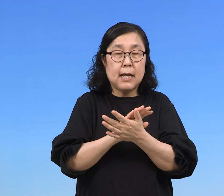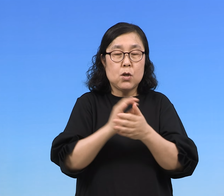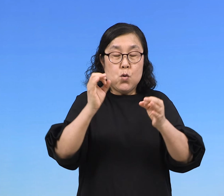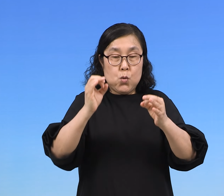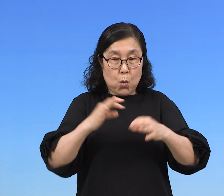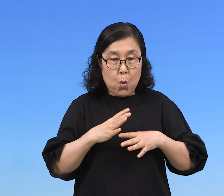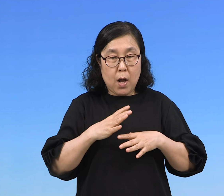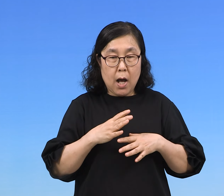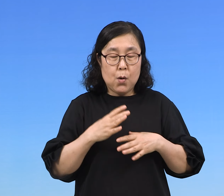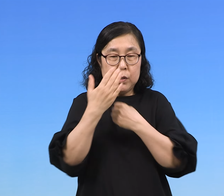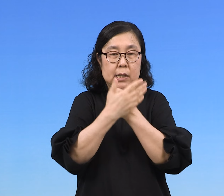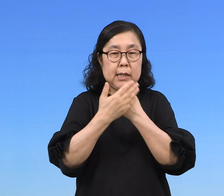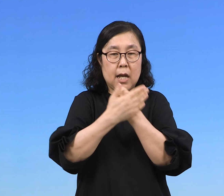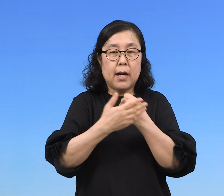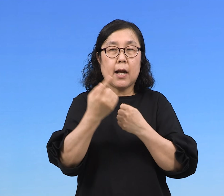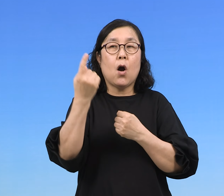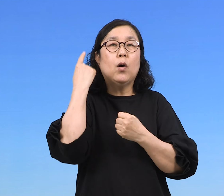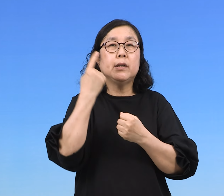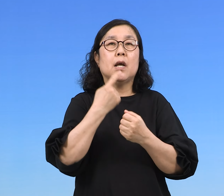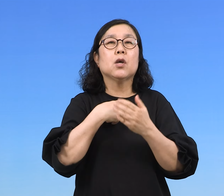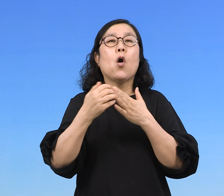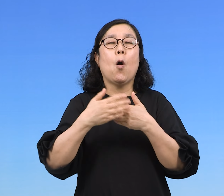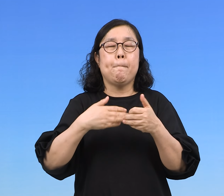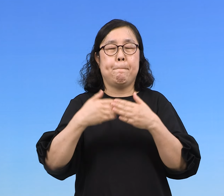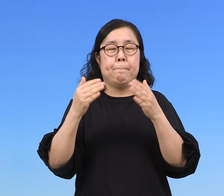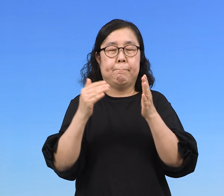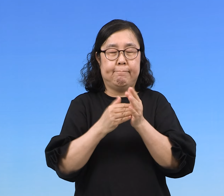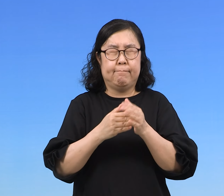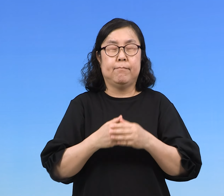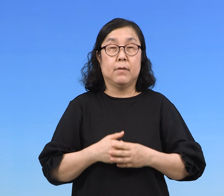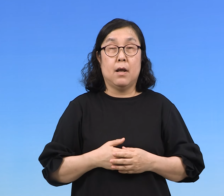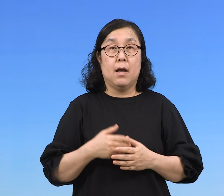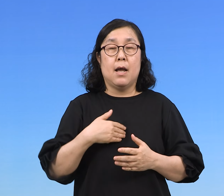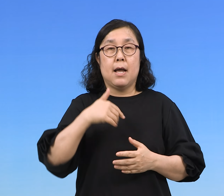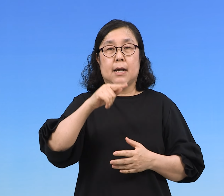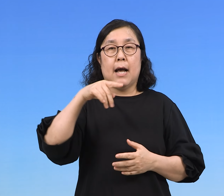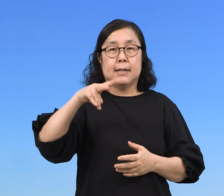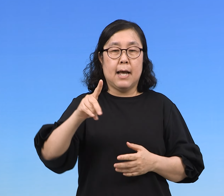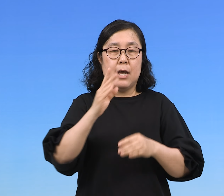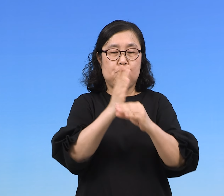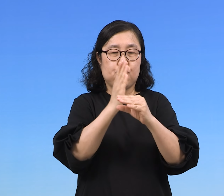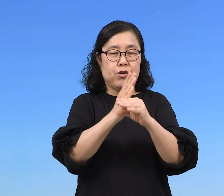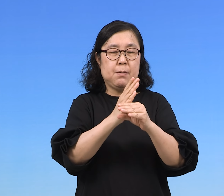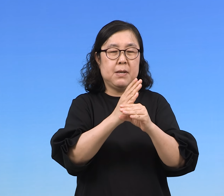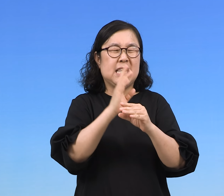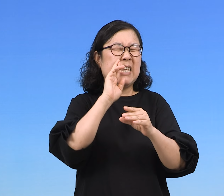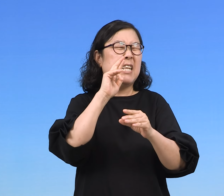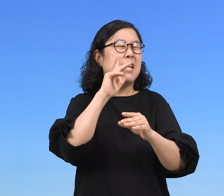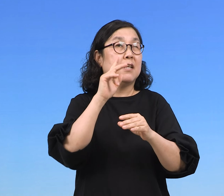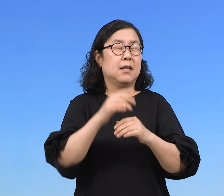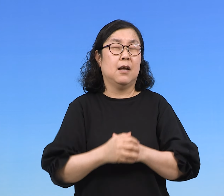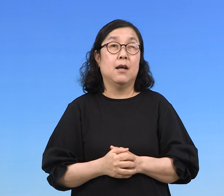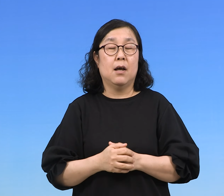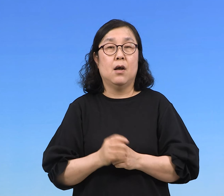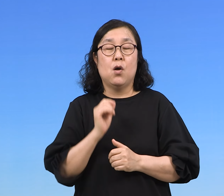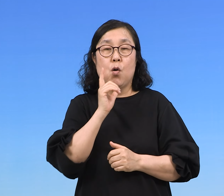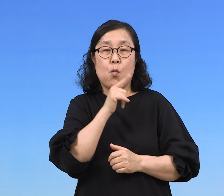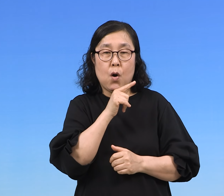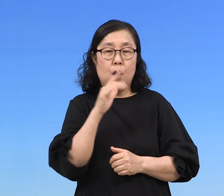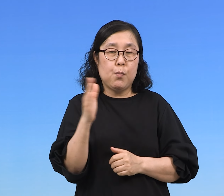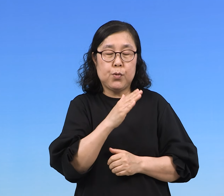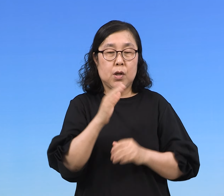이런 너무나 놀라운 걸 어제 경험했거든요. 왜 이렇게 됐나? 제 가사의 중심이 틀렸더라고요.